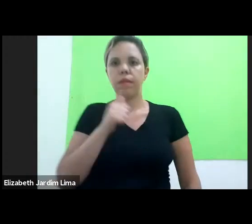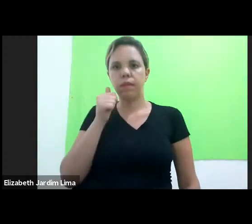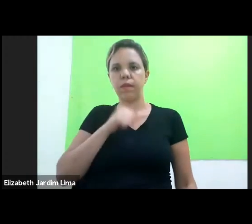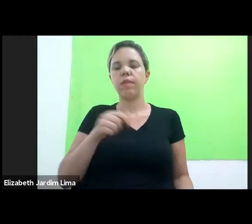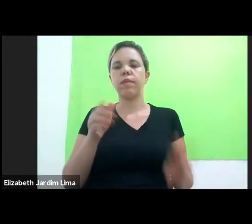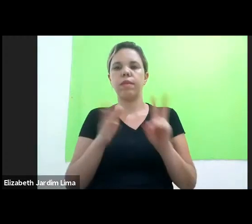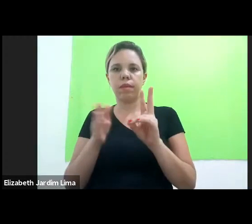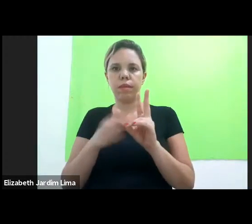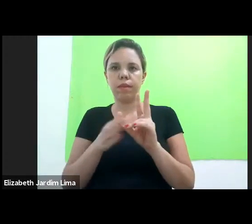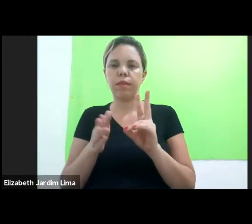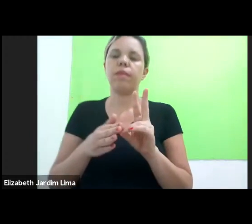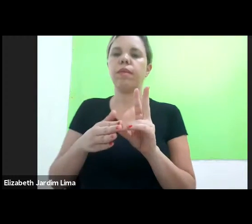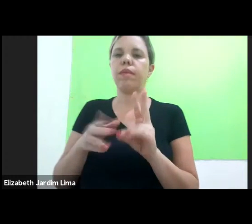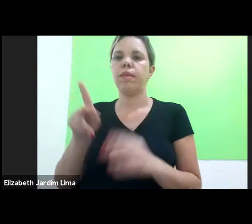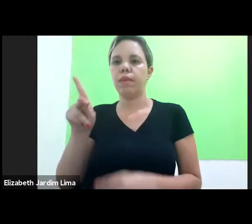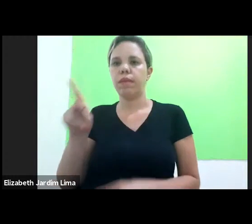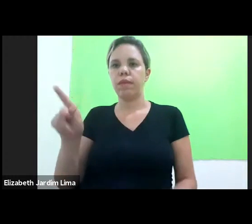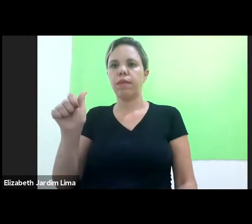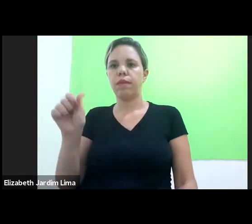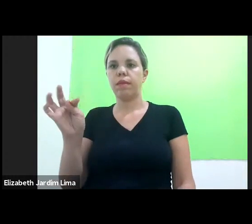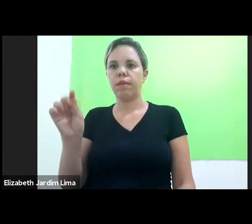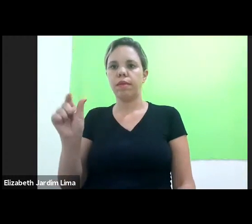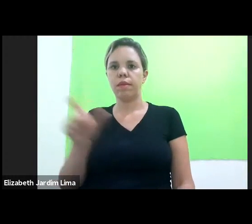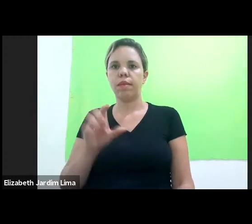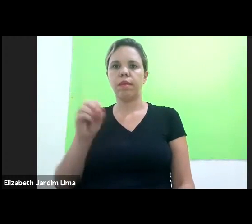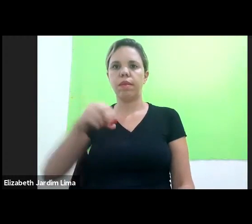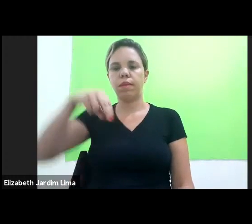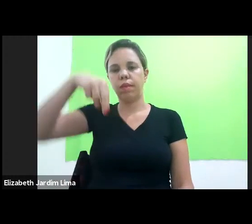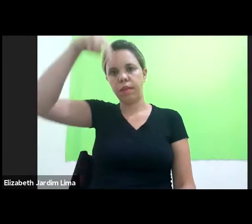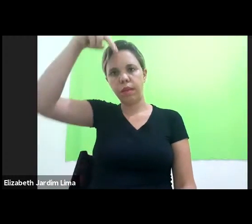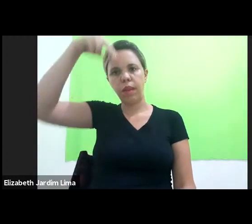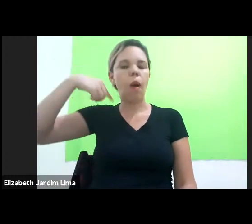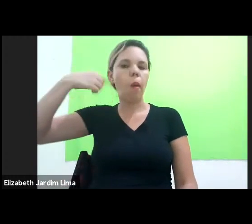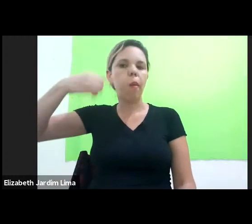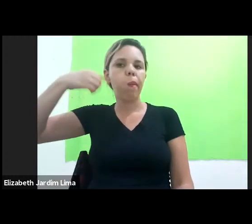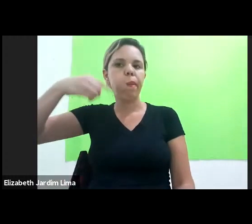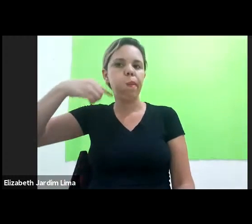indígena, Pataxó, nordestina, advogada,